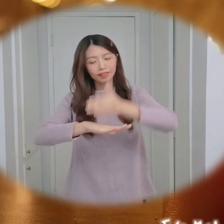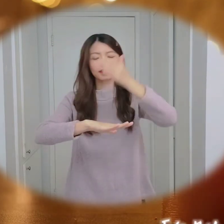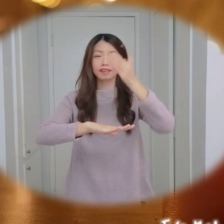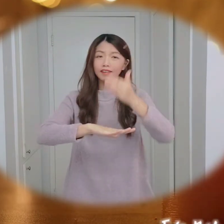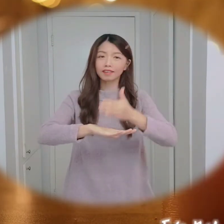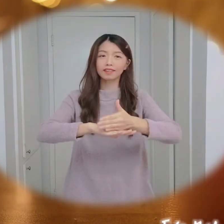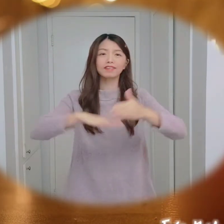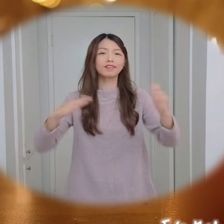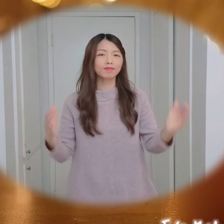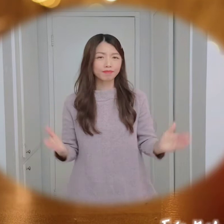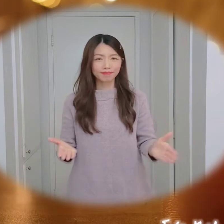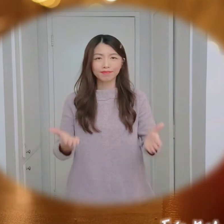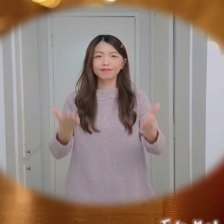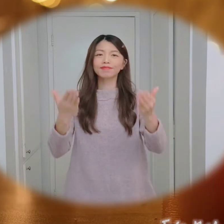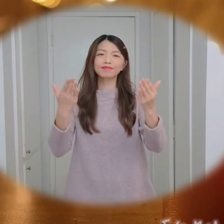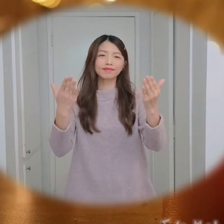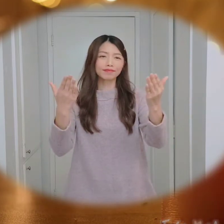감사해요